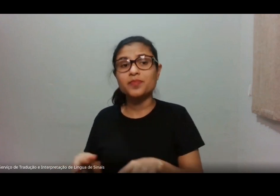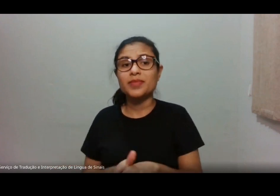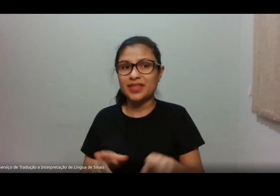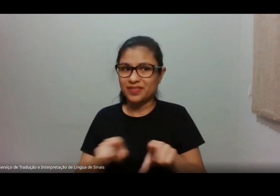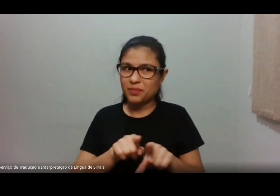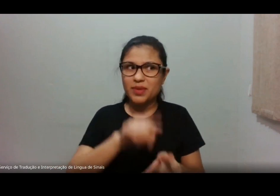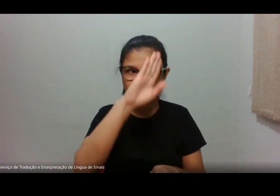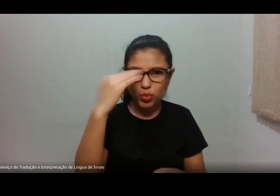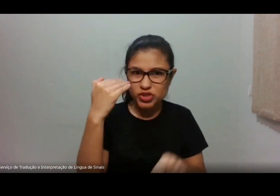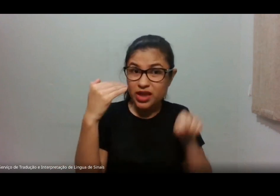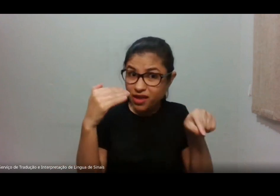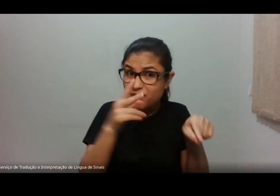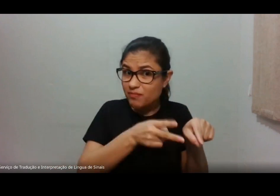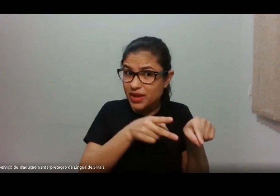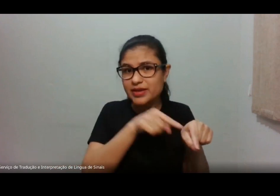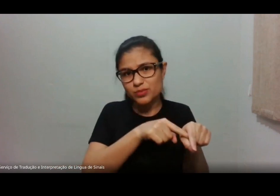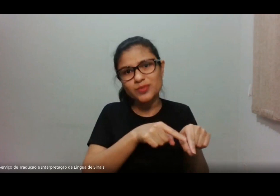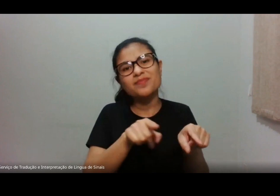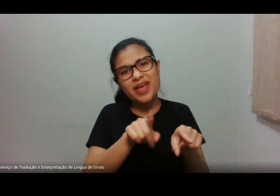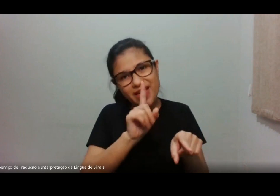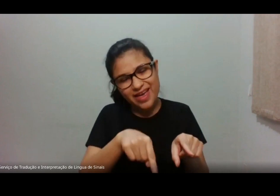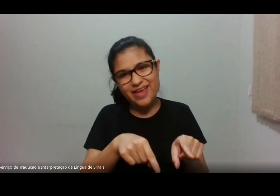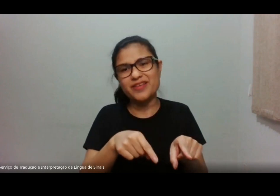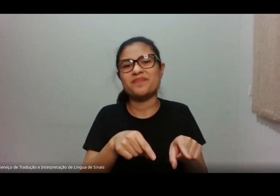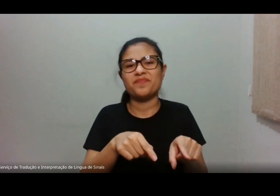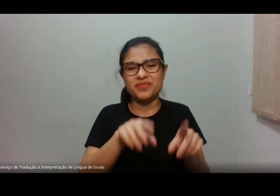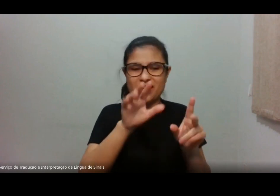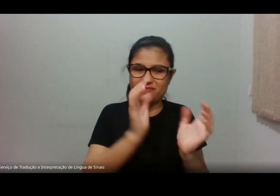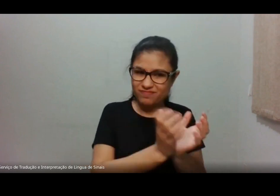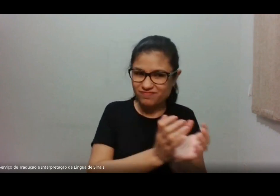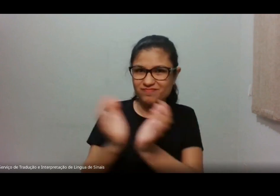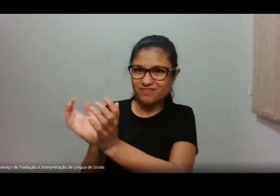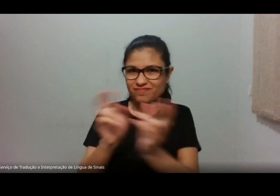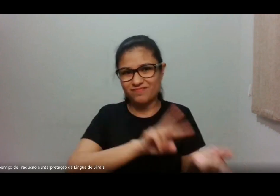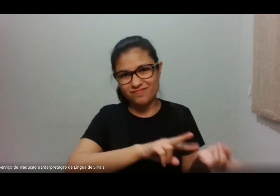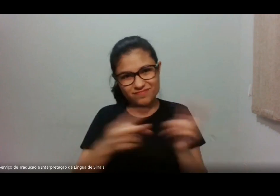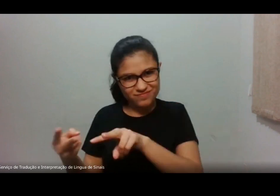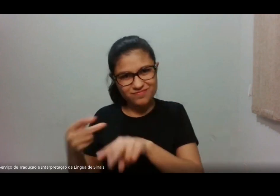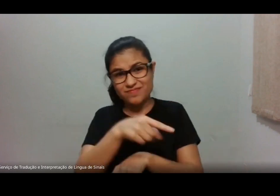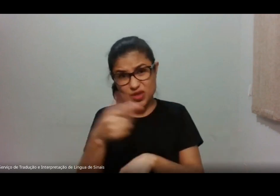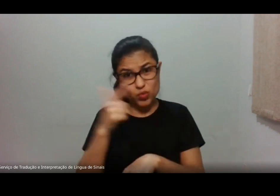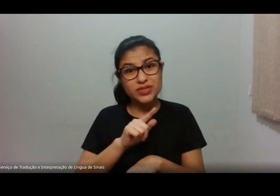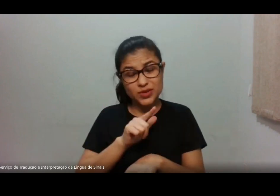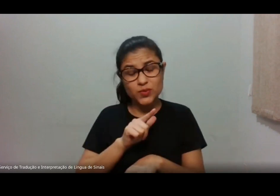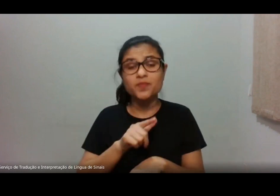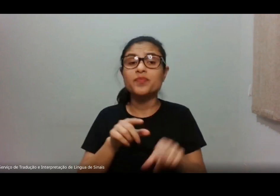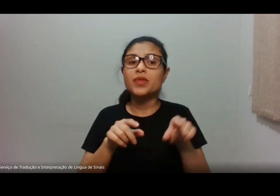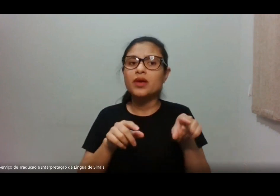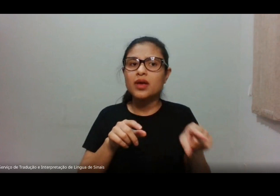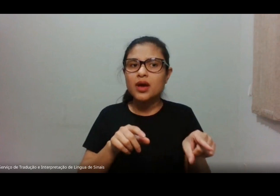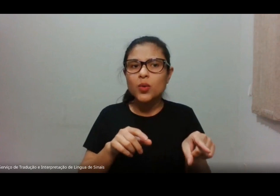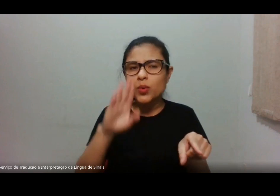E o próprio Bourdieu, nesse sentido, é também um transclasse. Em sua análise,